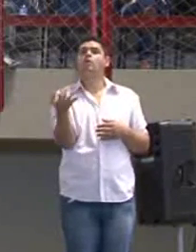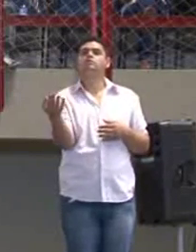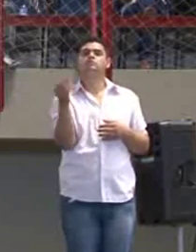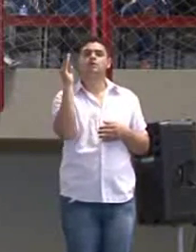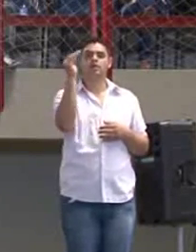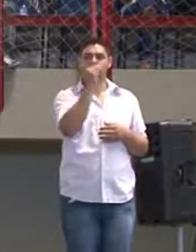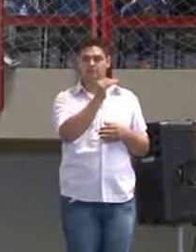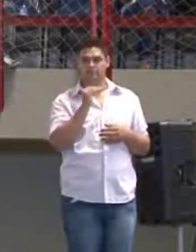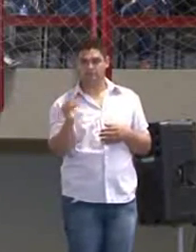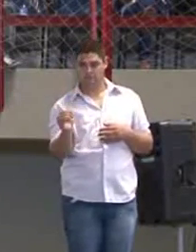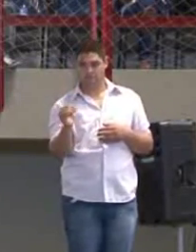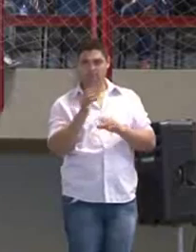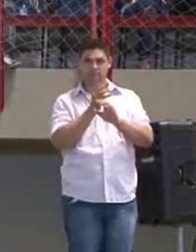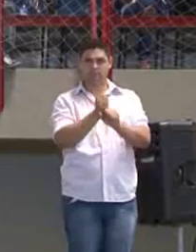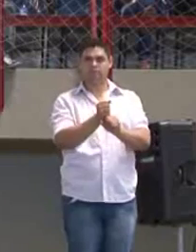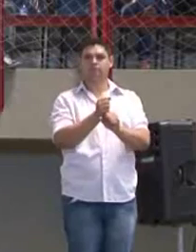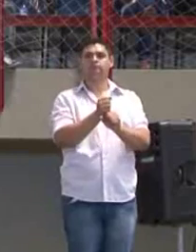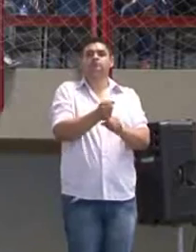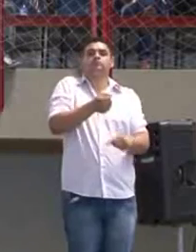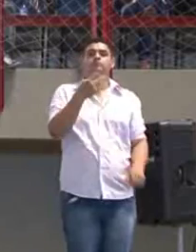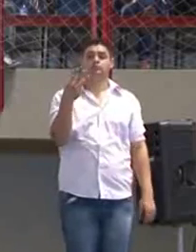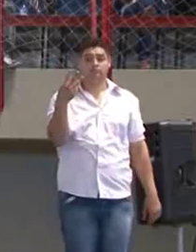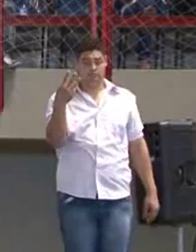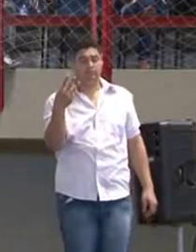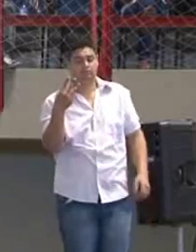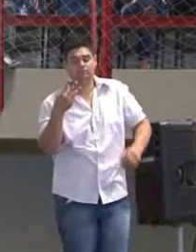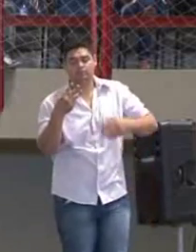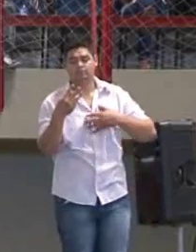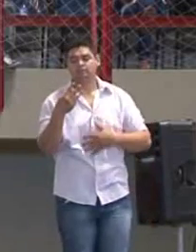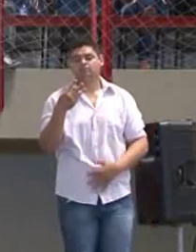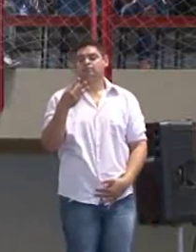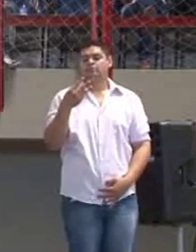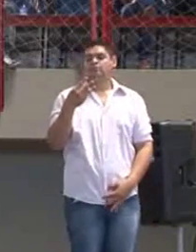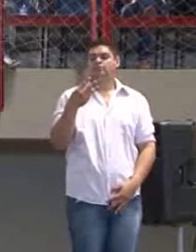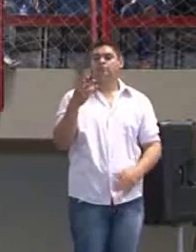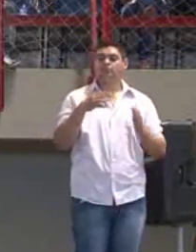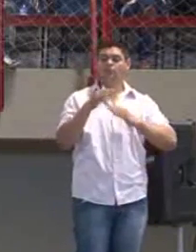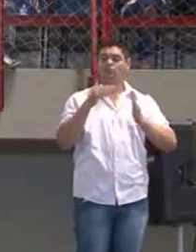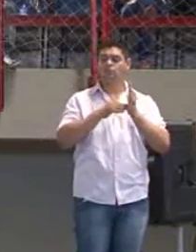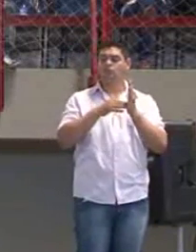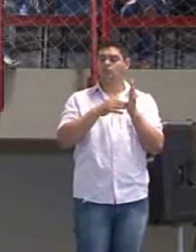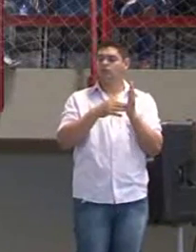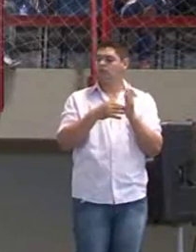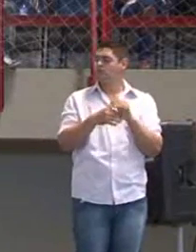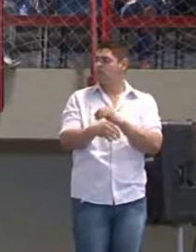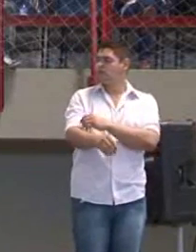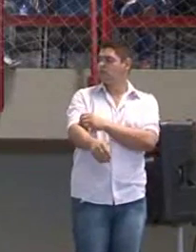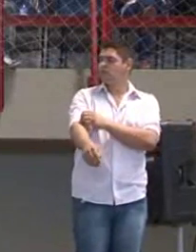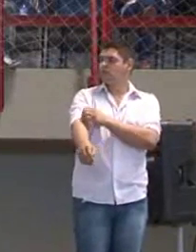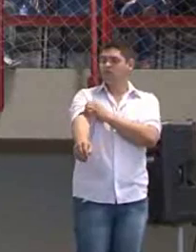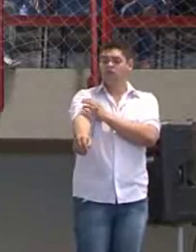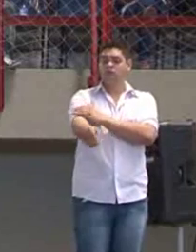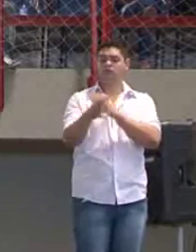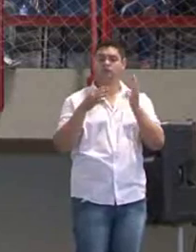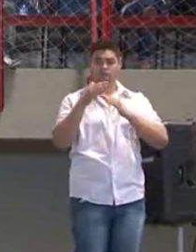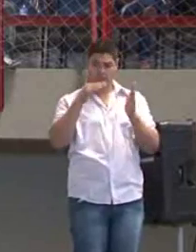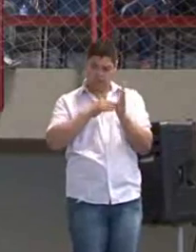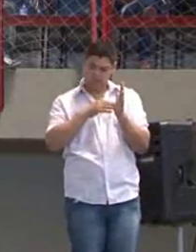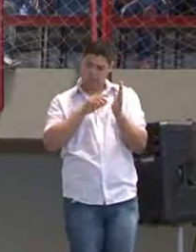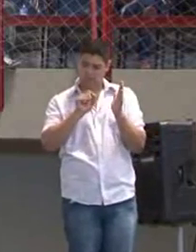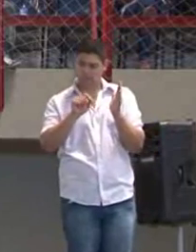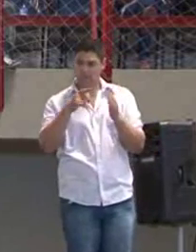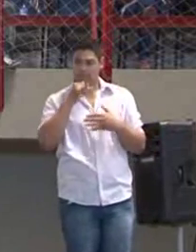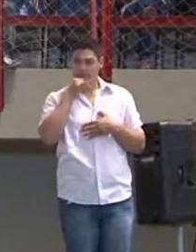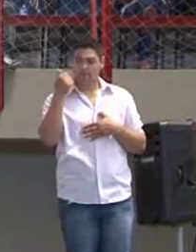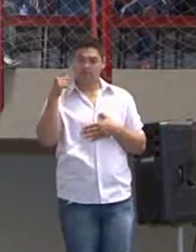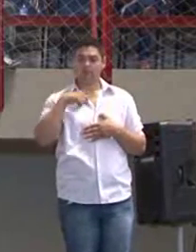o triângulo? Um triângulo tem três lados. Todas as vezes, escuta bem o que eu estou dizendo, todas as vezes que